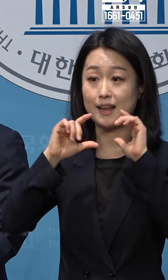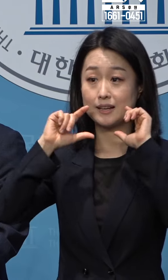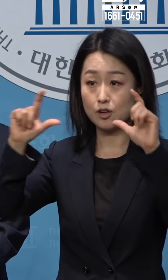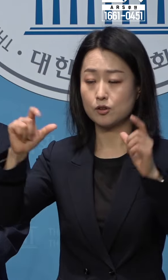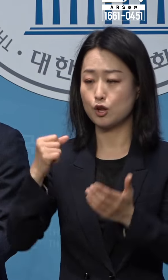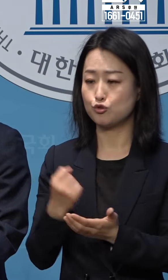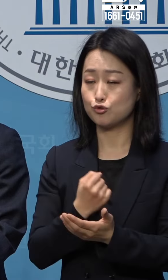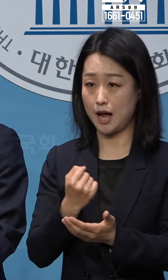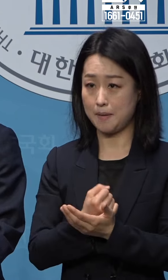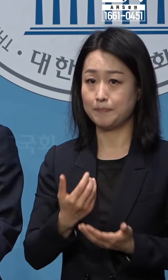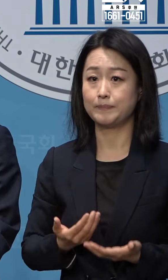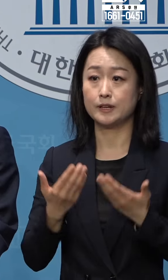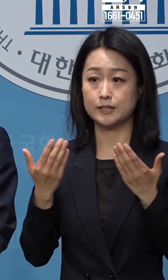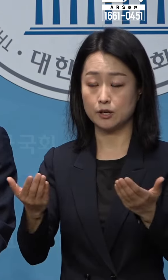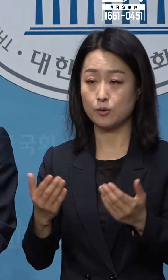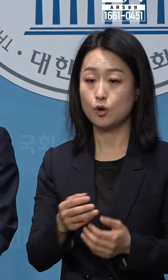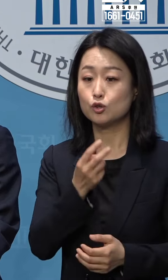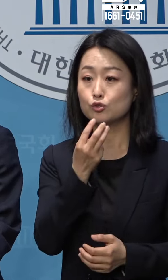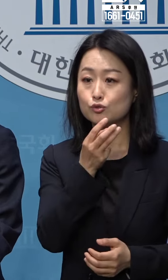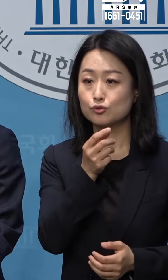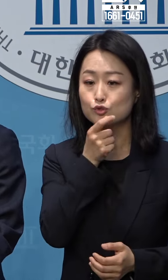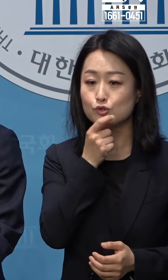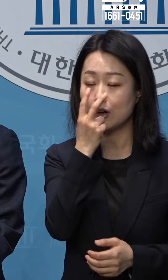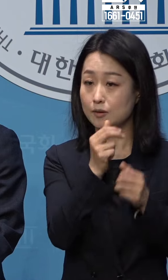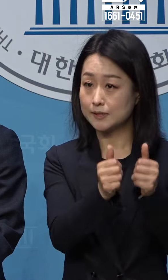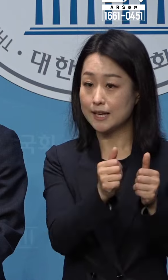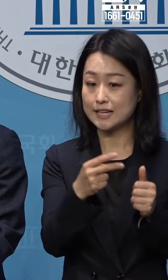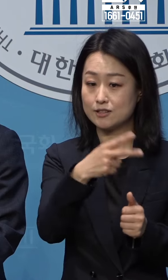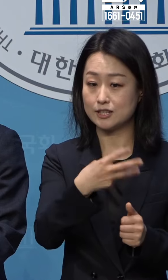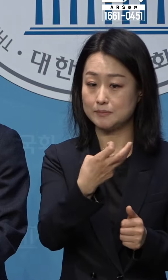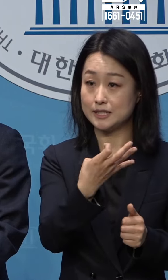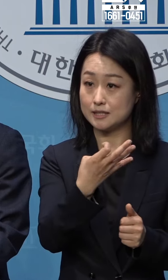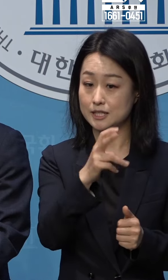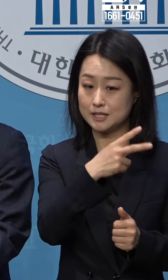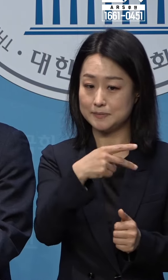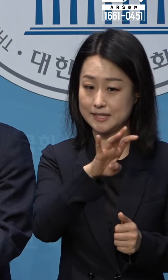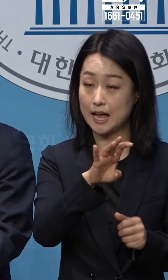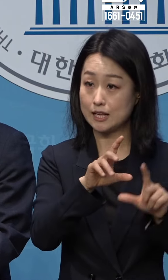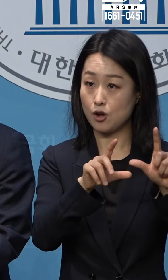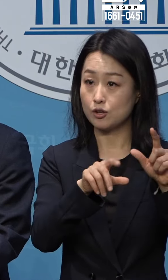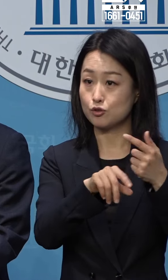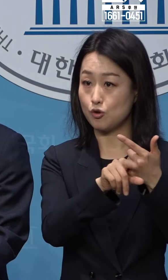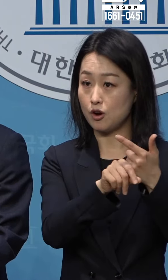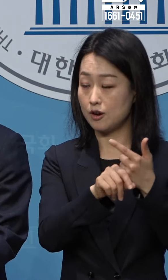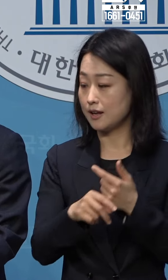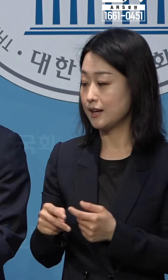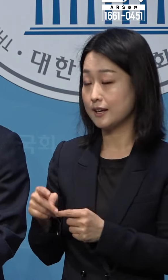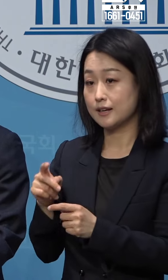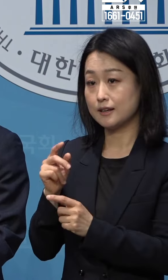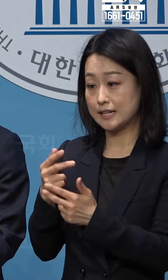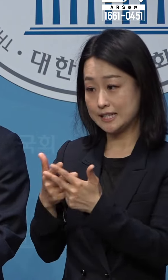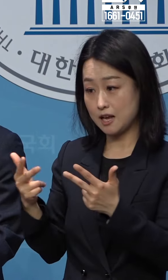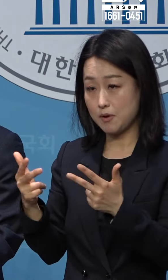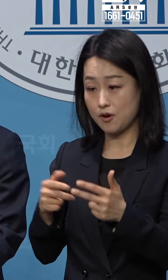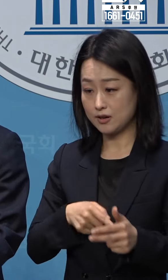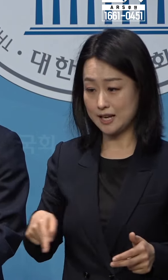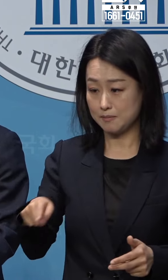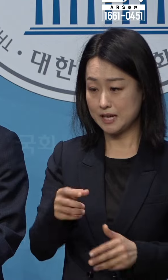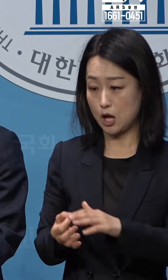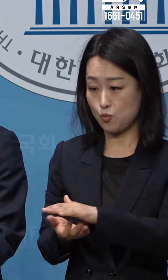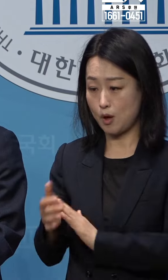밝힙니다 아울러 수원지검 2024년 6월 12일 이재명 대표를 자 뇌물 수도